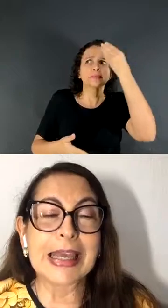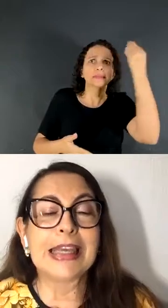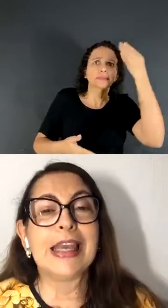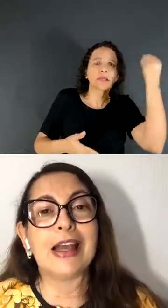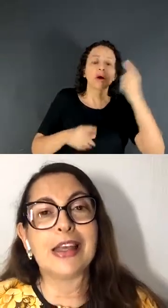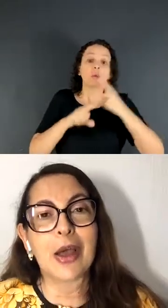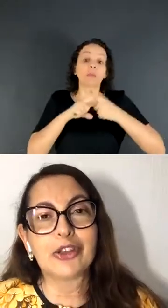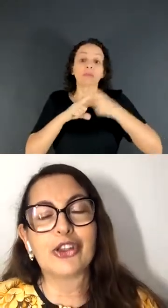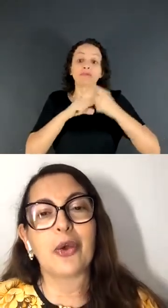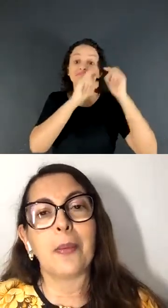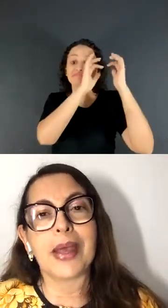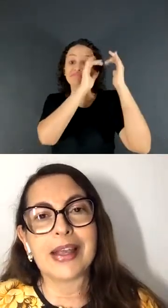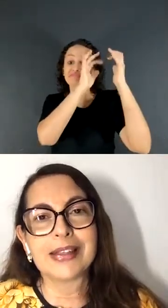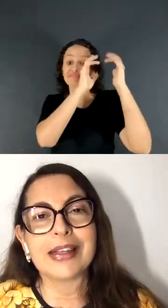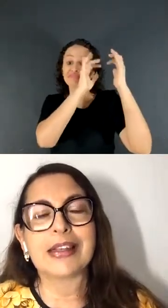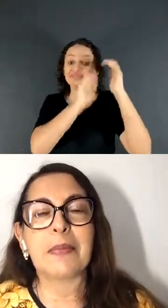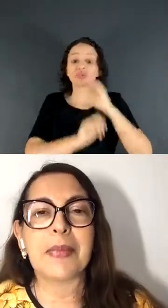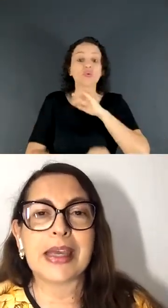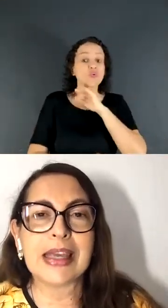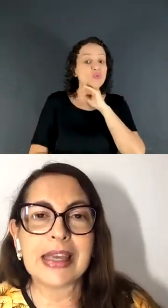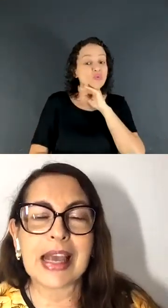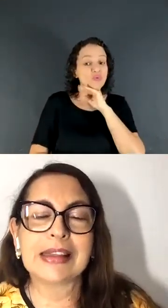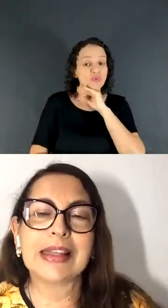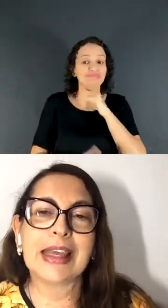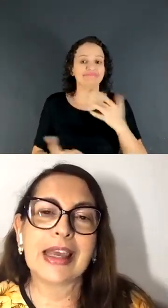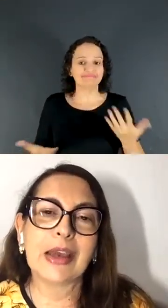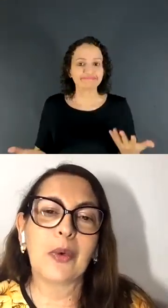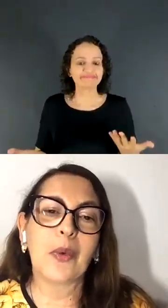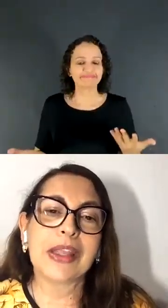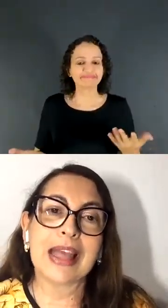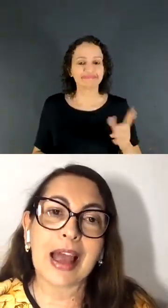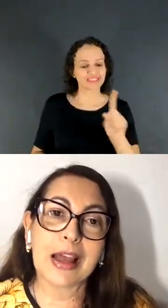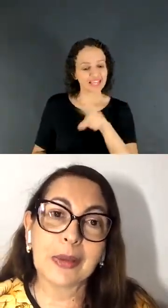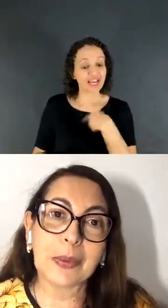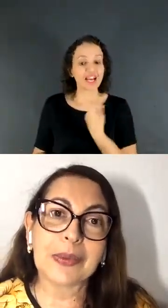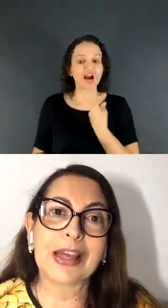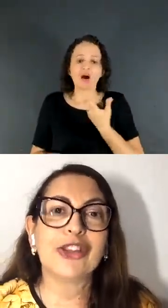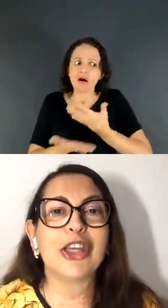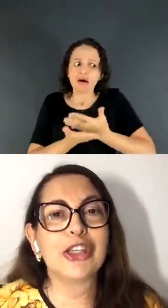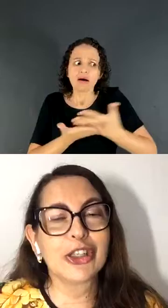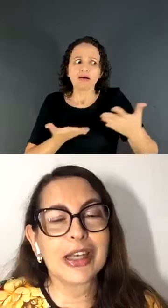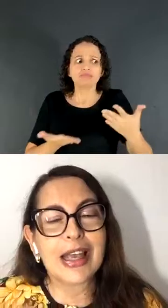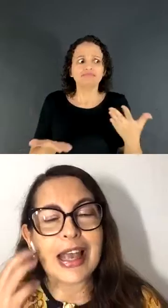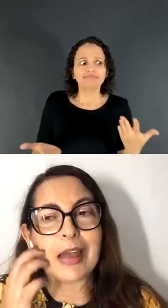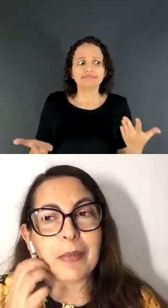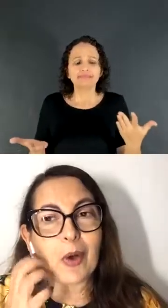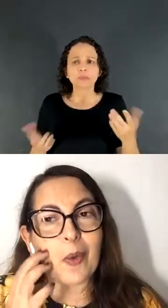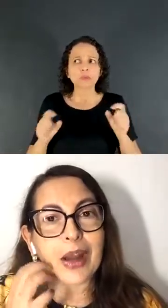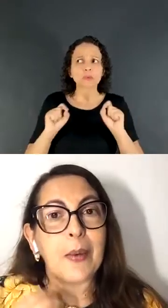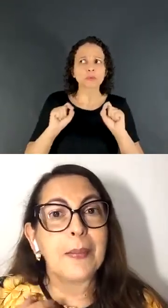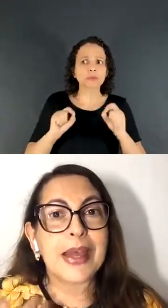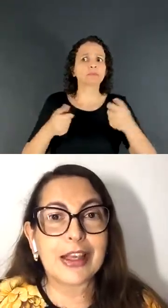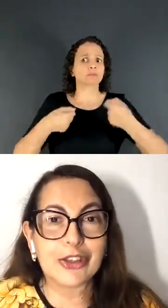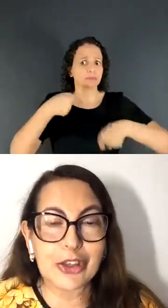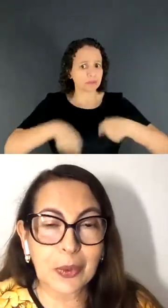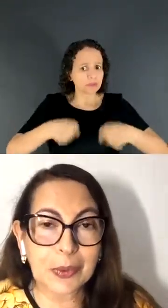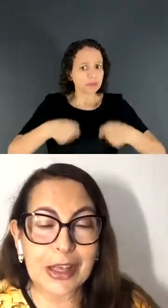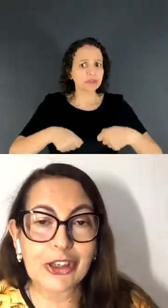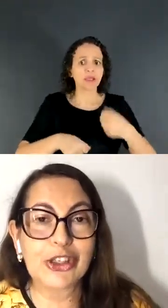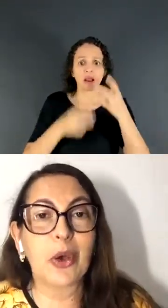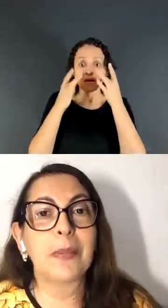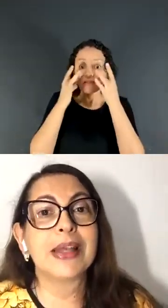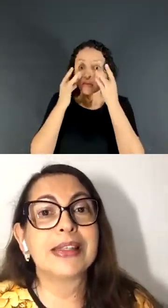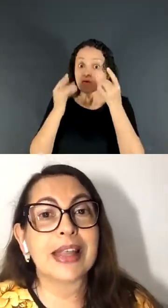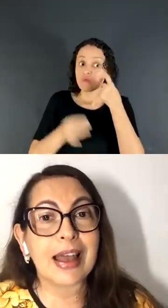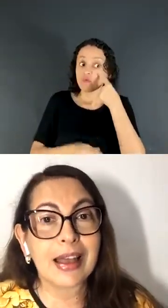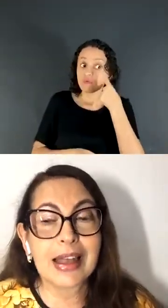né? E aí que a gente começa também a ter o cuidado da gente procurar um médico, da